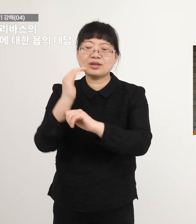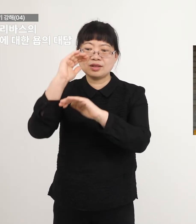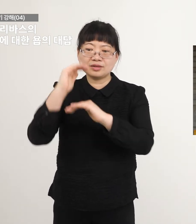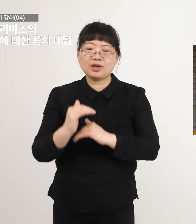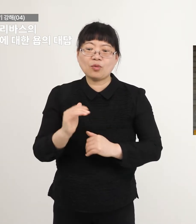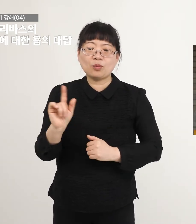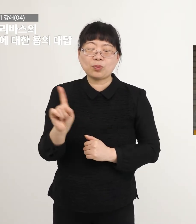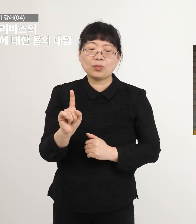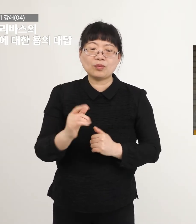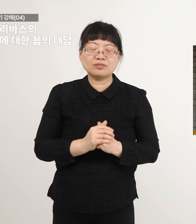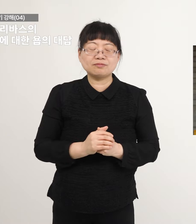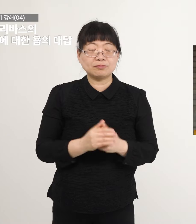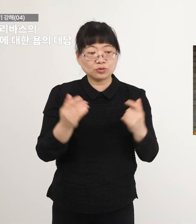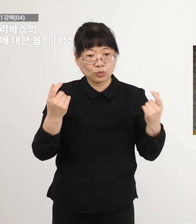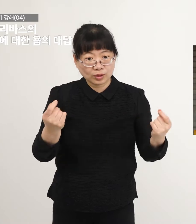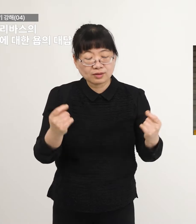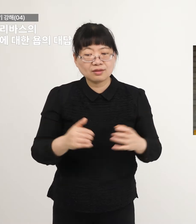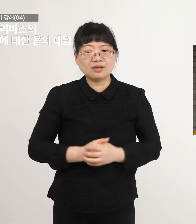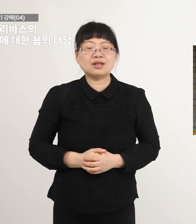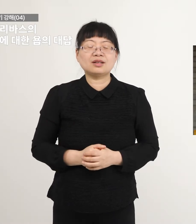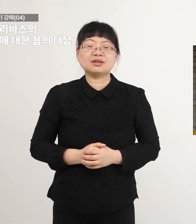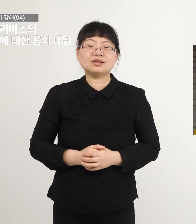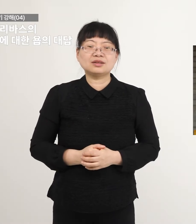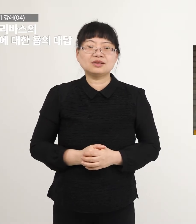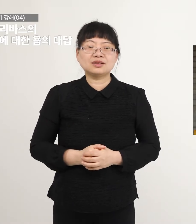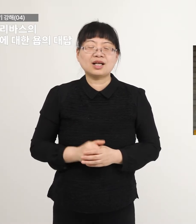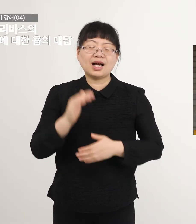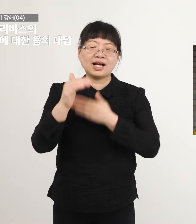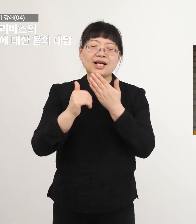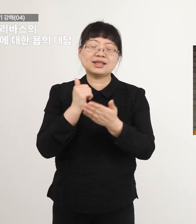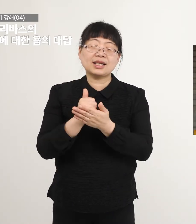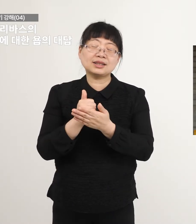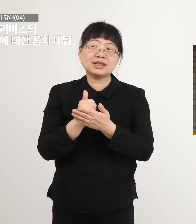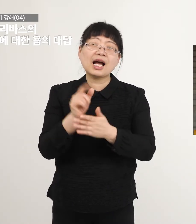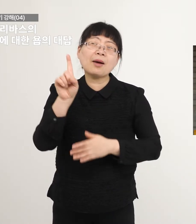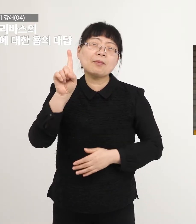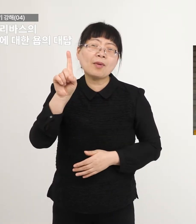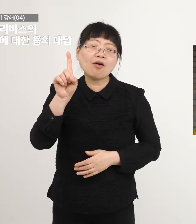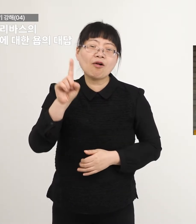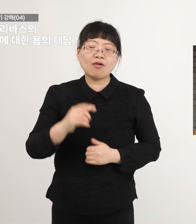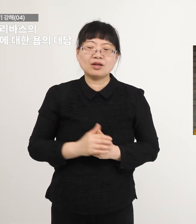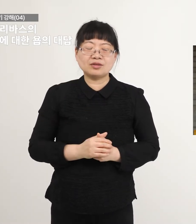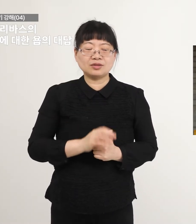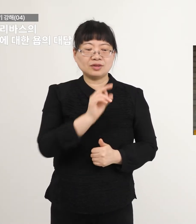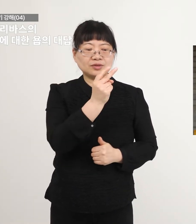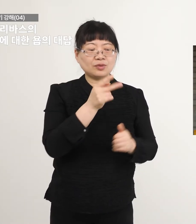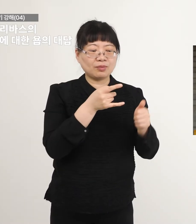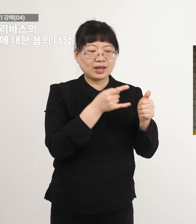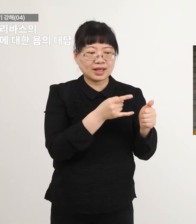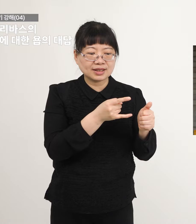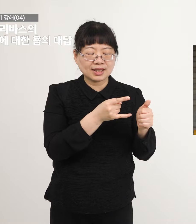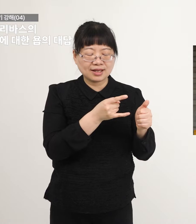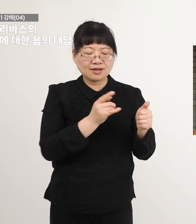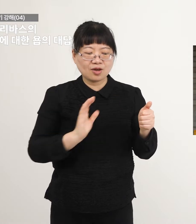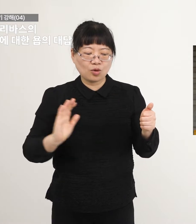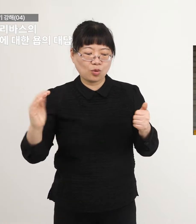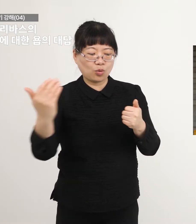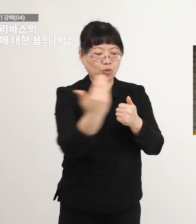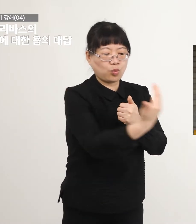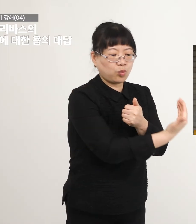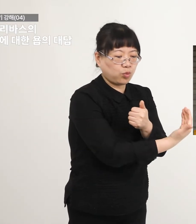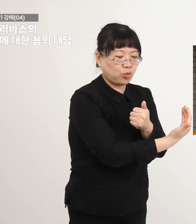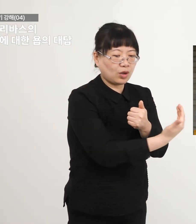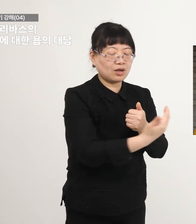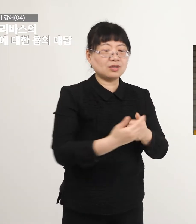뭡니까? 똑같아요. 하나님 한번 욥에게 둘러쳐 있던